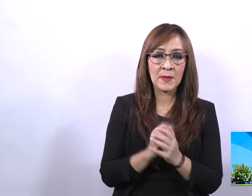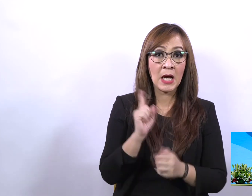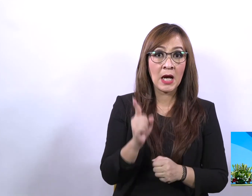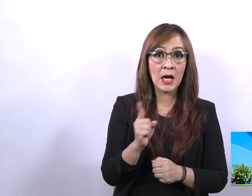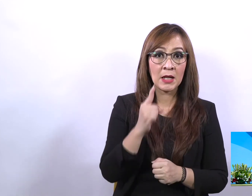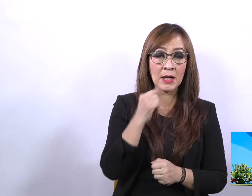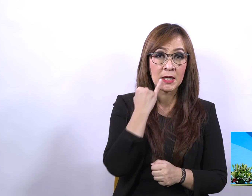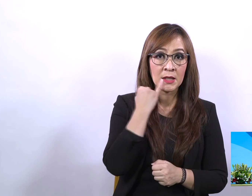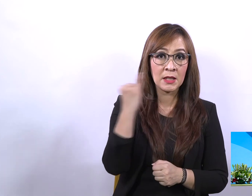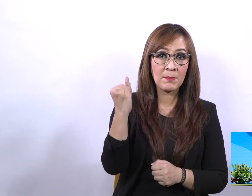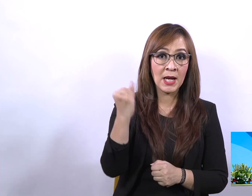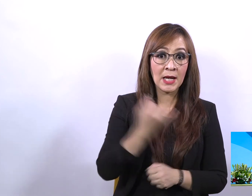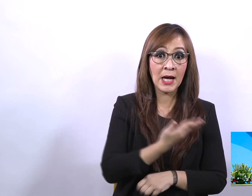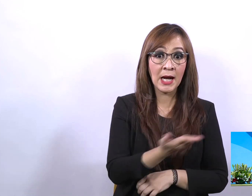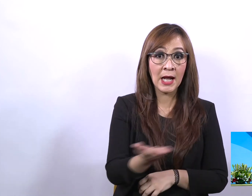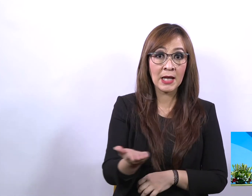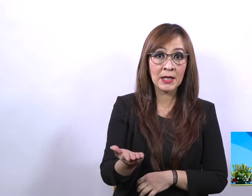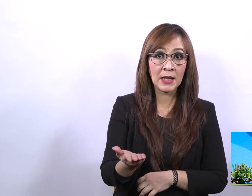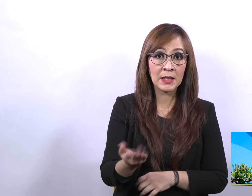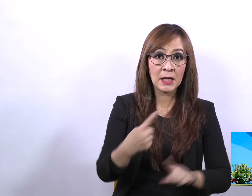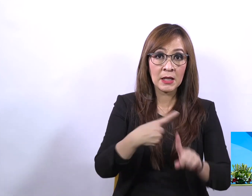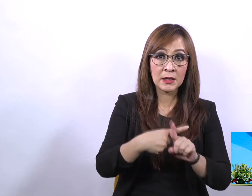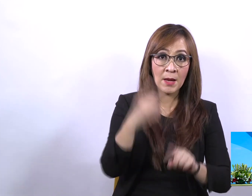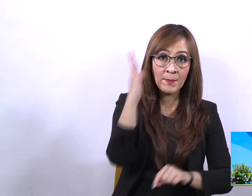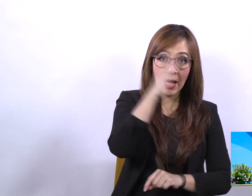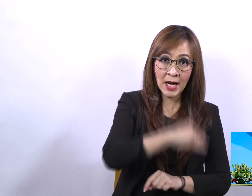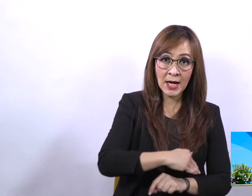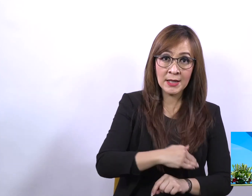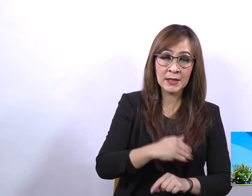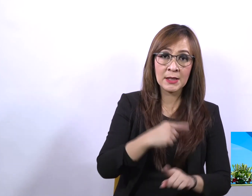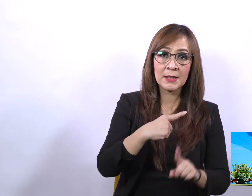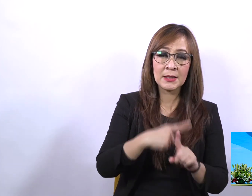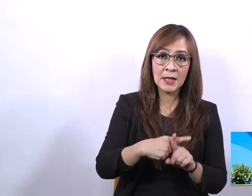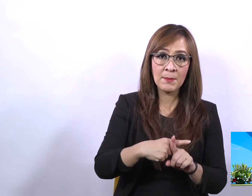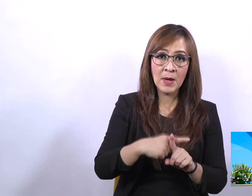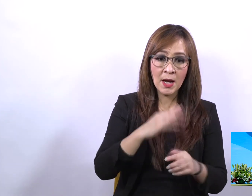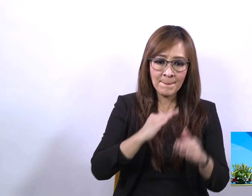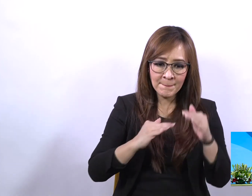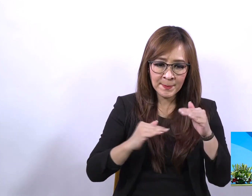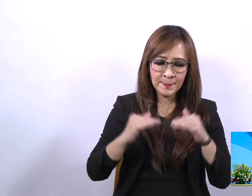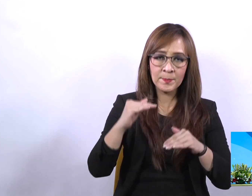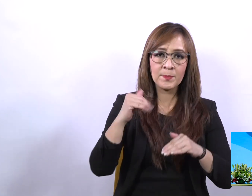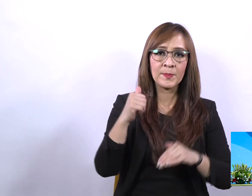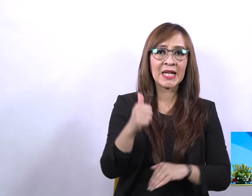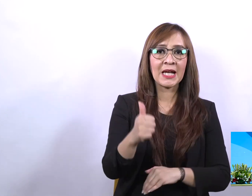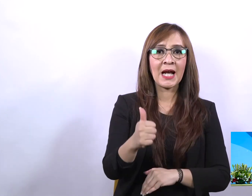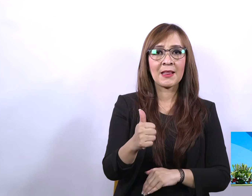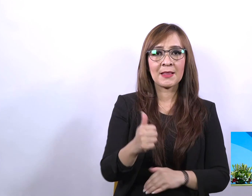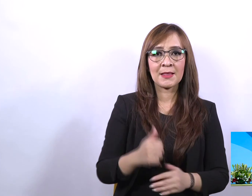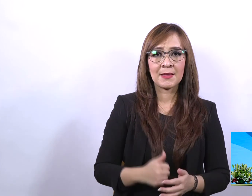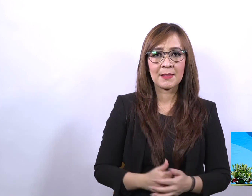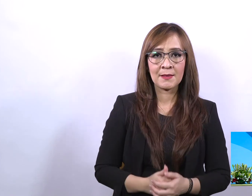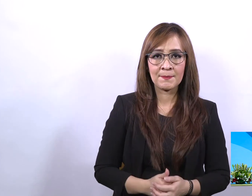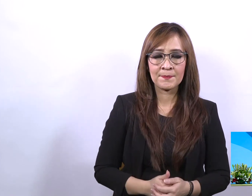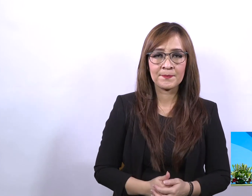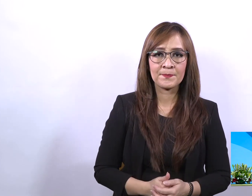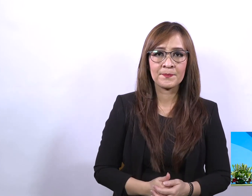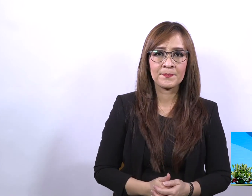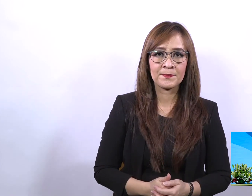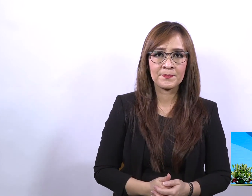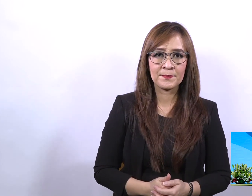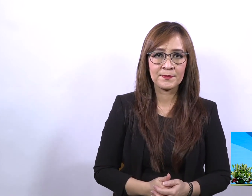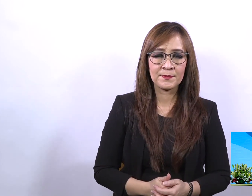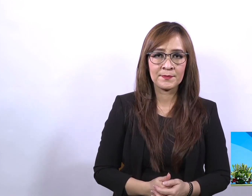the specimen selama genteng Kenapa bukti iman makin naik kita makin gak egois Last